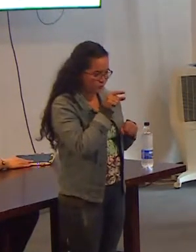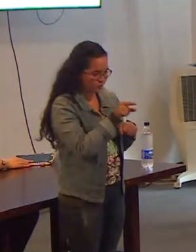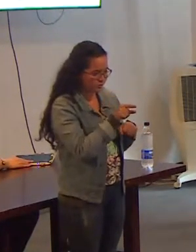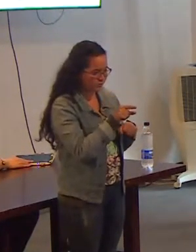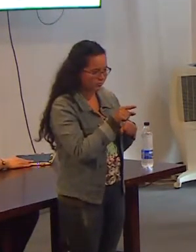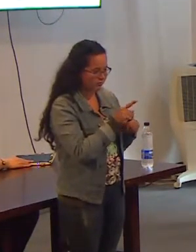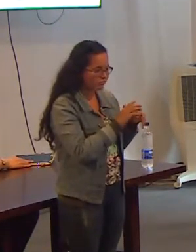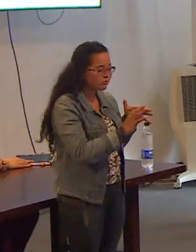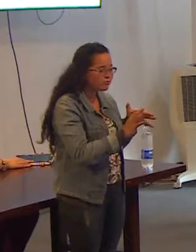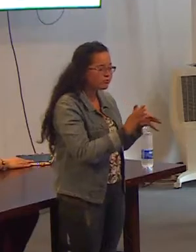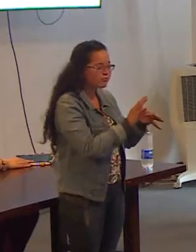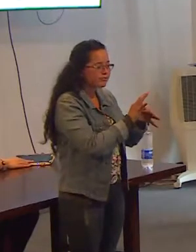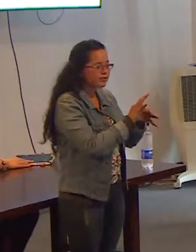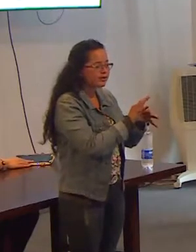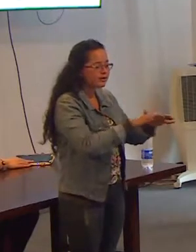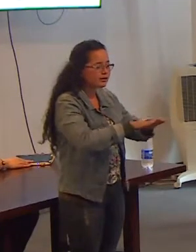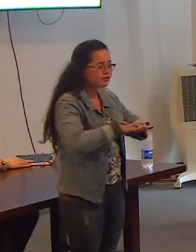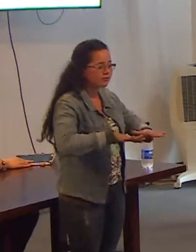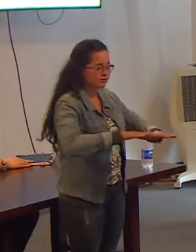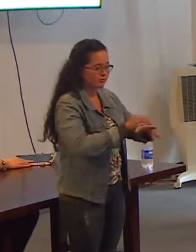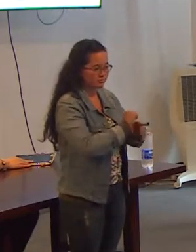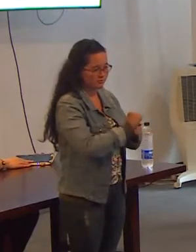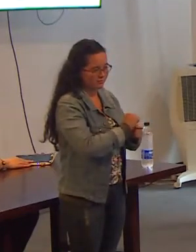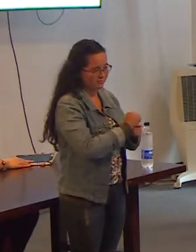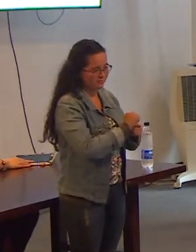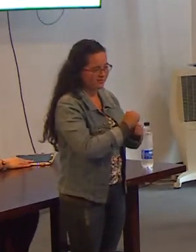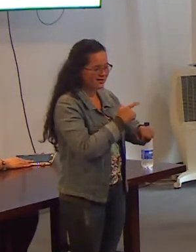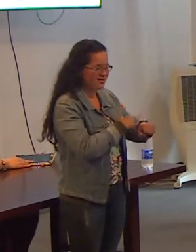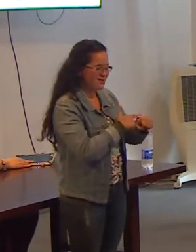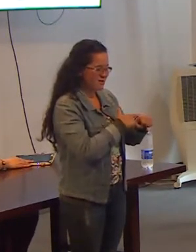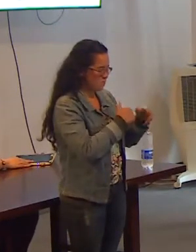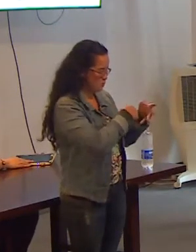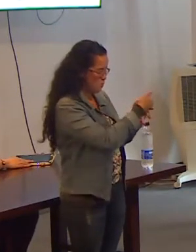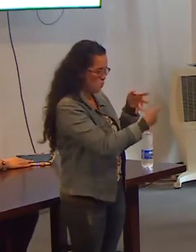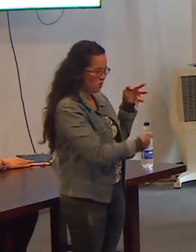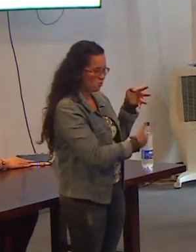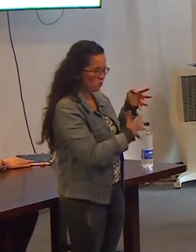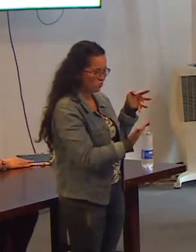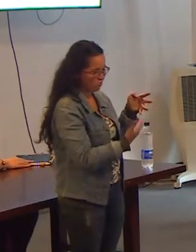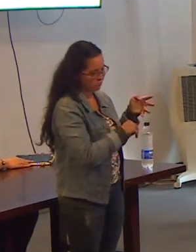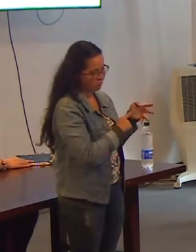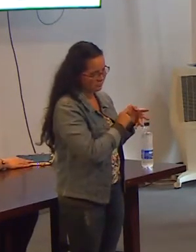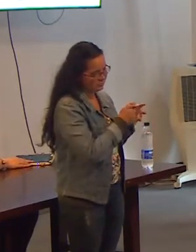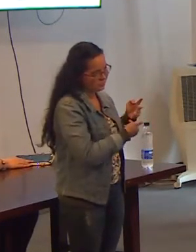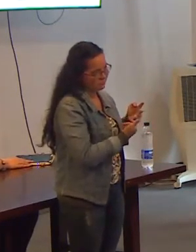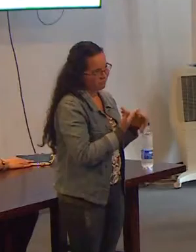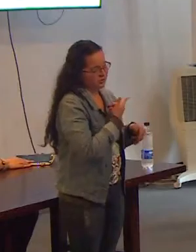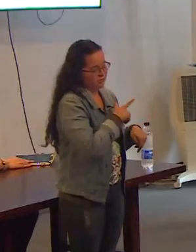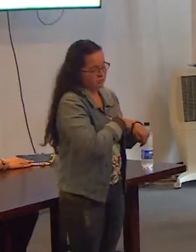ese espacio para hacerlo en el tiempo pues estimado.